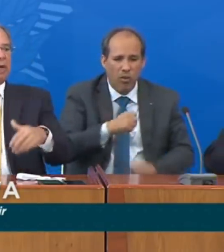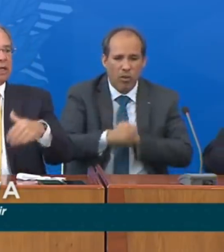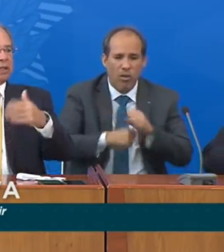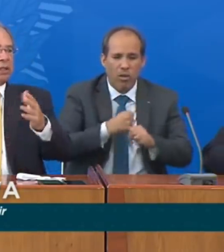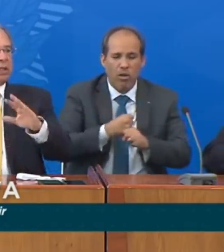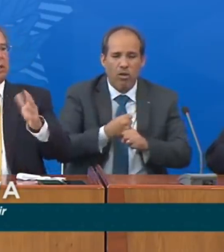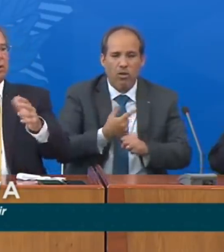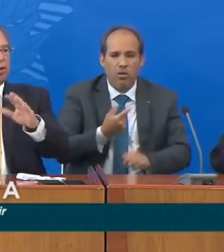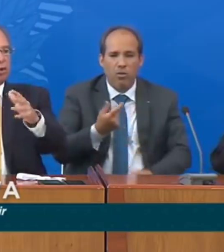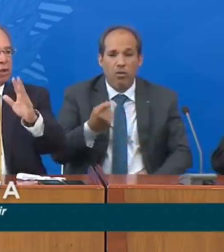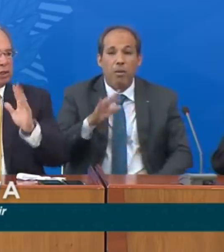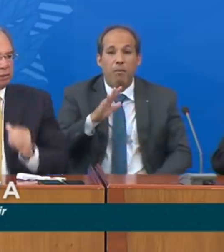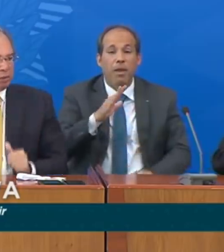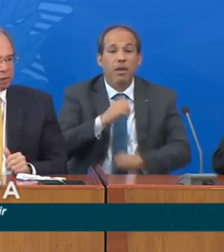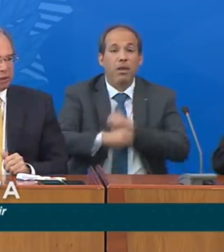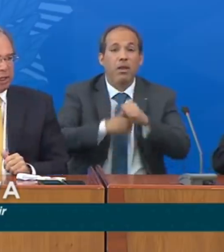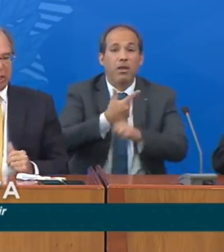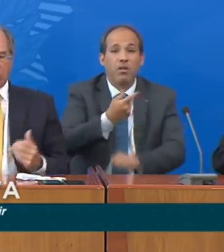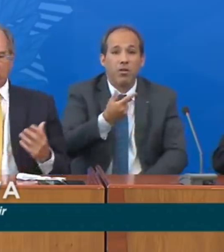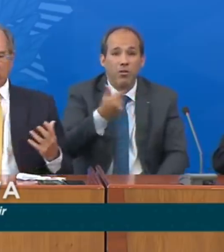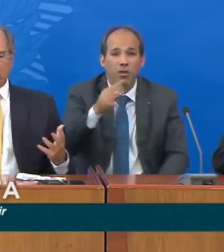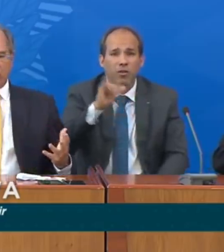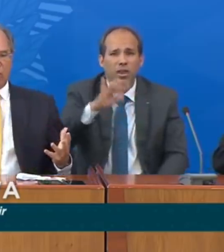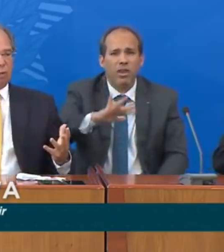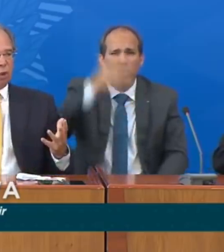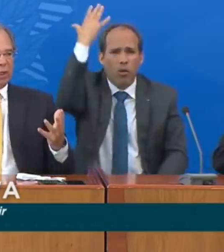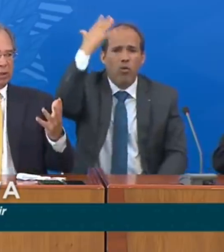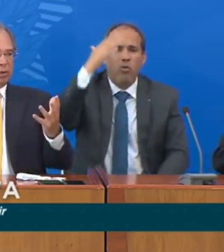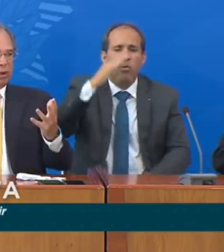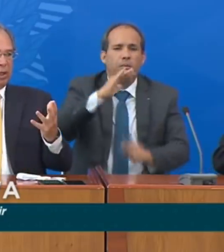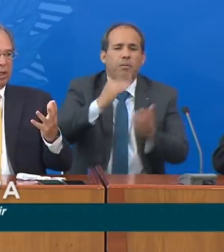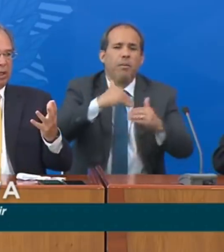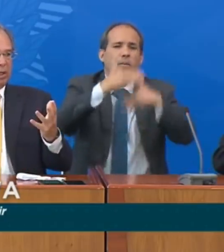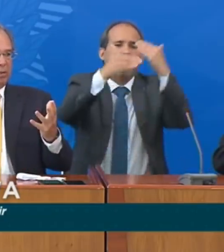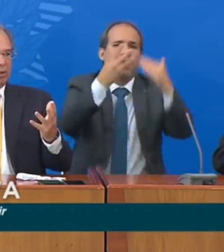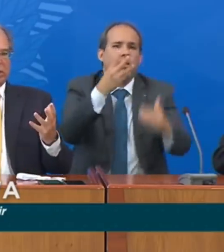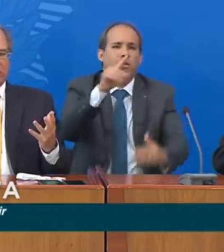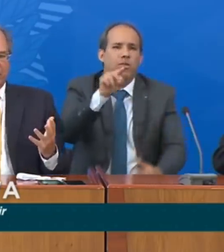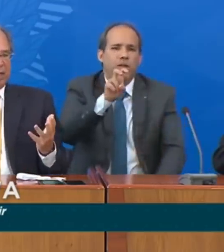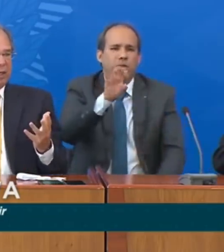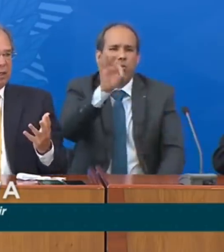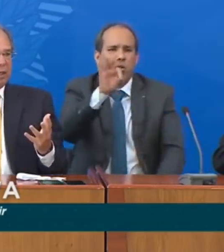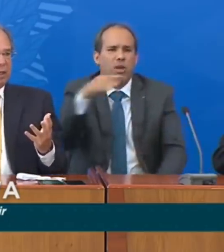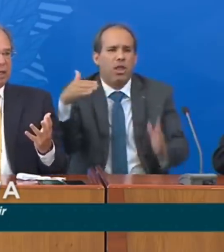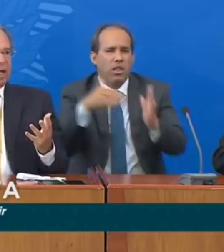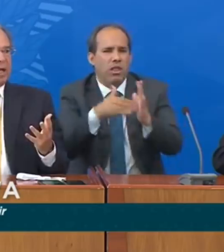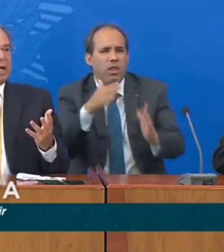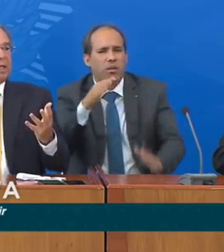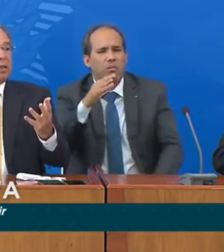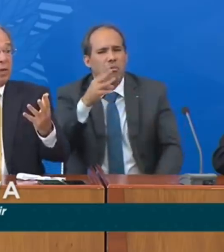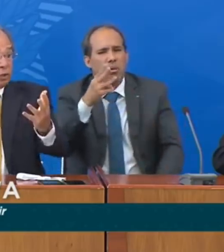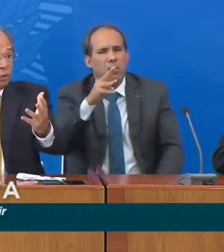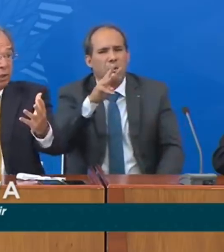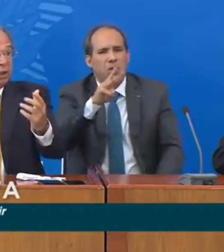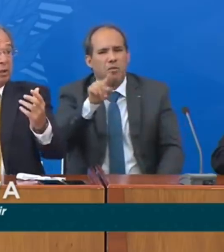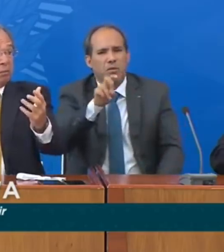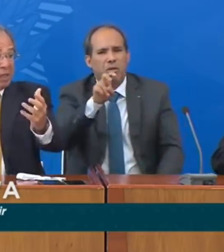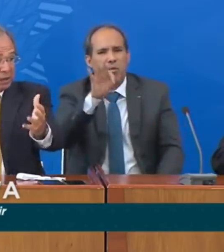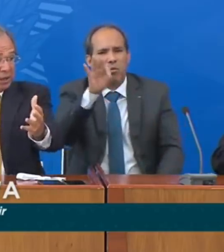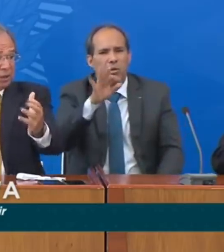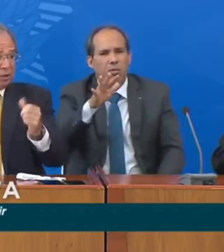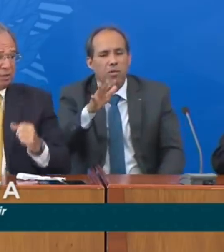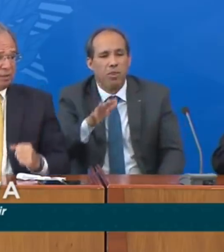vem ele vai crescer em torno de 3,5%. Quando você formula isso, você vê que a arrecadação vai